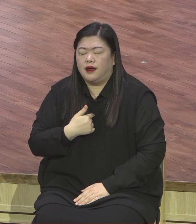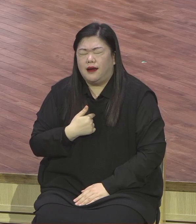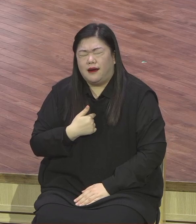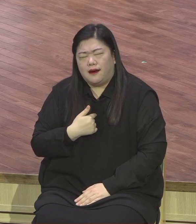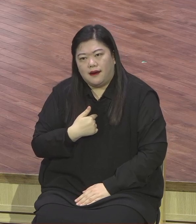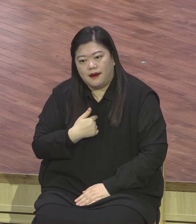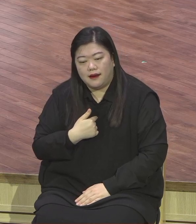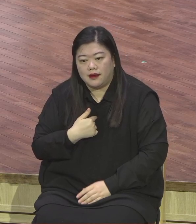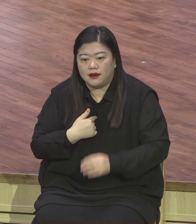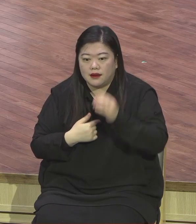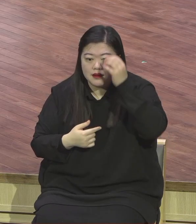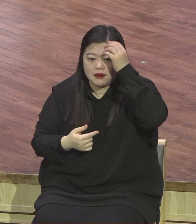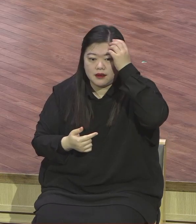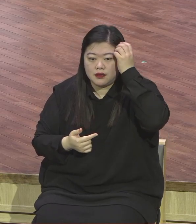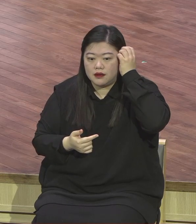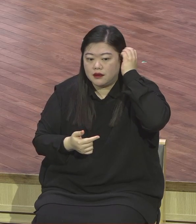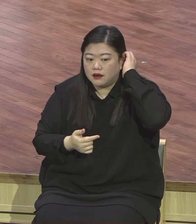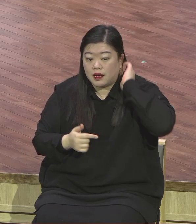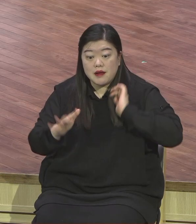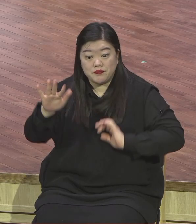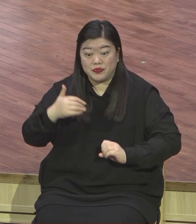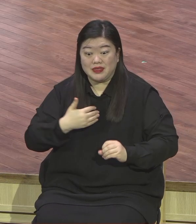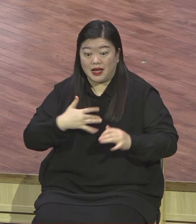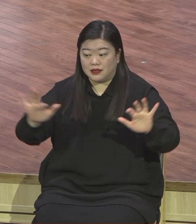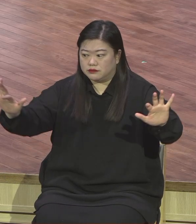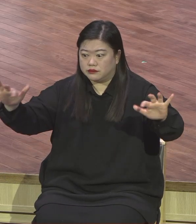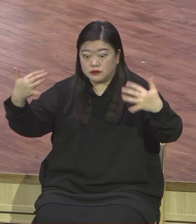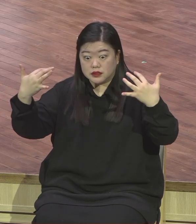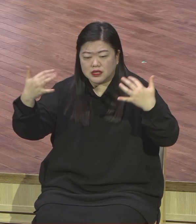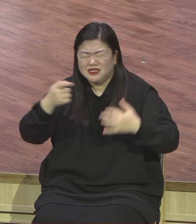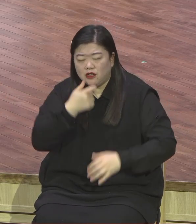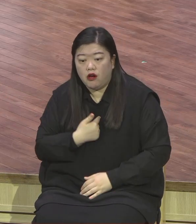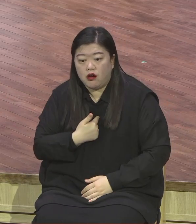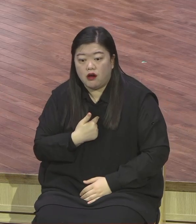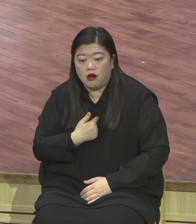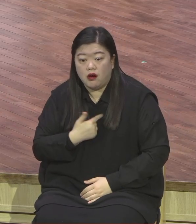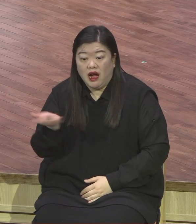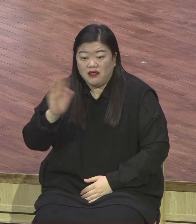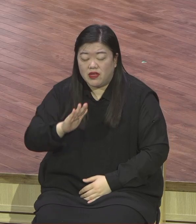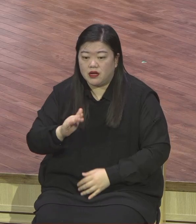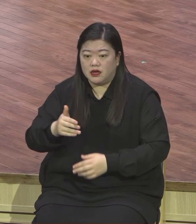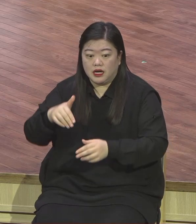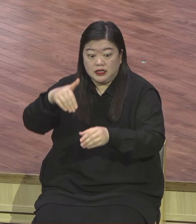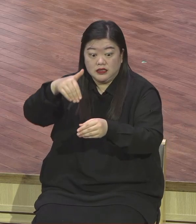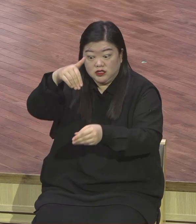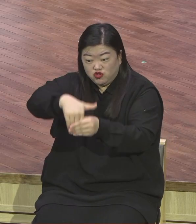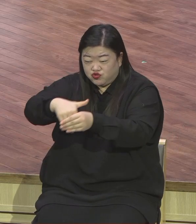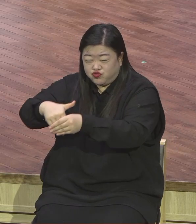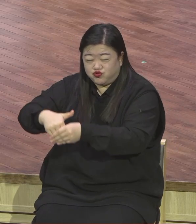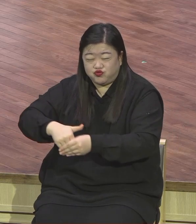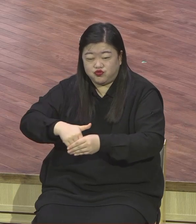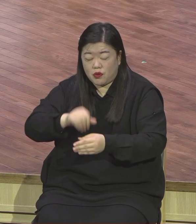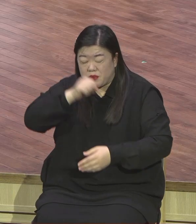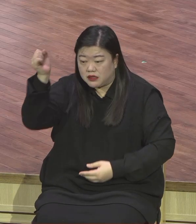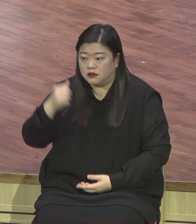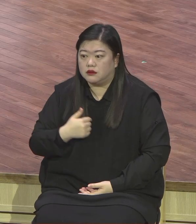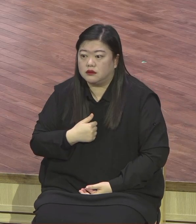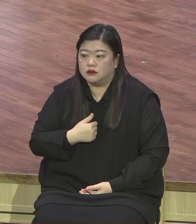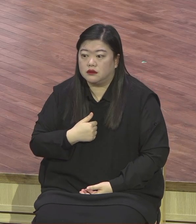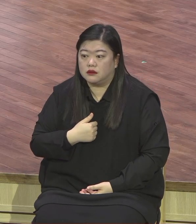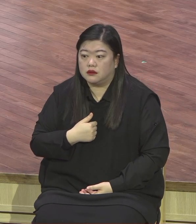회장 인사하라는데 막 풀으라고 누르라고 앞에 하나도 안 보여요 빨간 백돌이 샹 내려와서 멍 해가지고